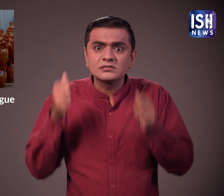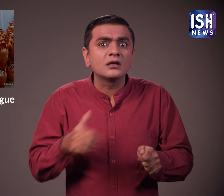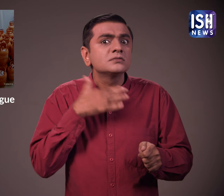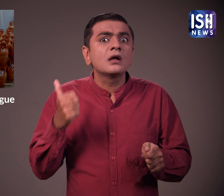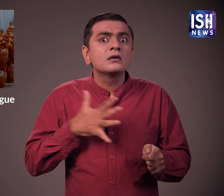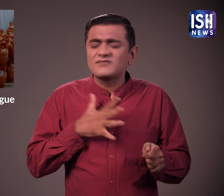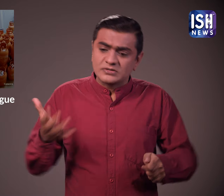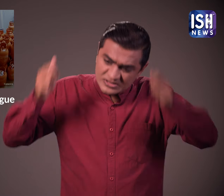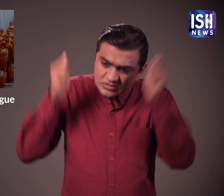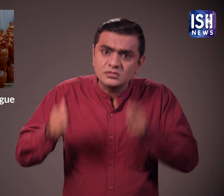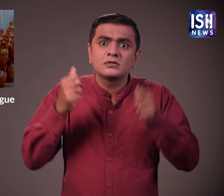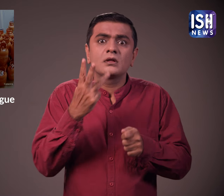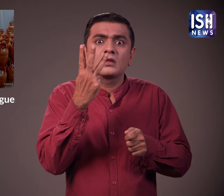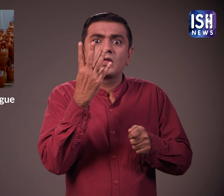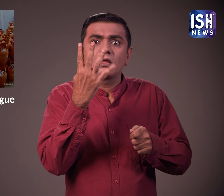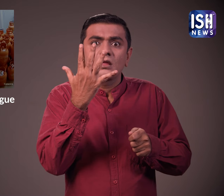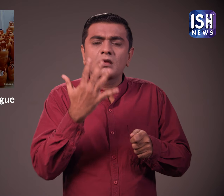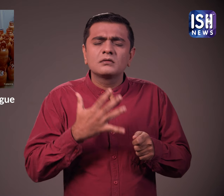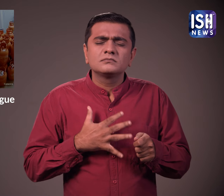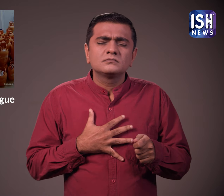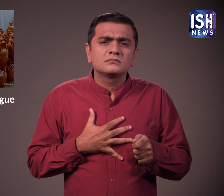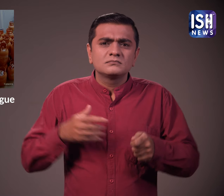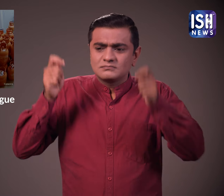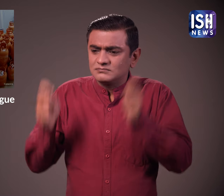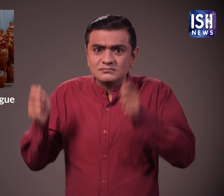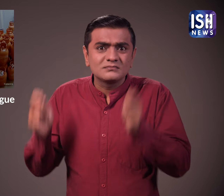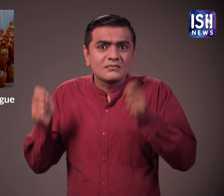वह इब्राहिम को तब तक मारता रहा जब तक कि वह मर नहीं गया